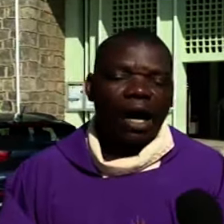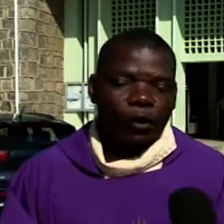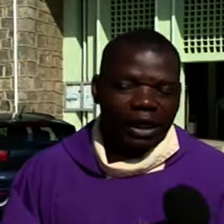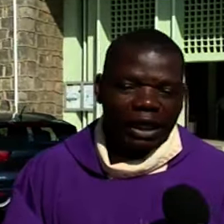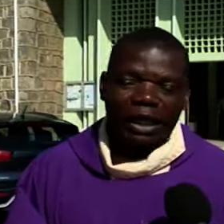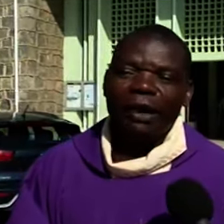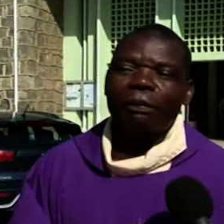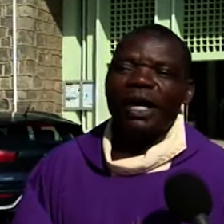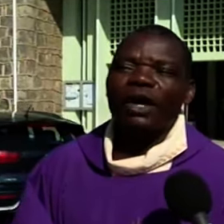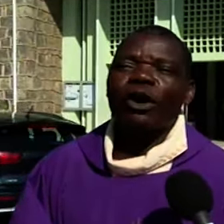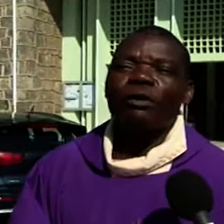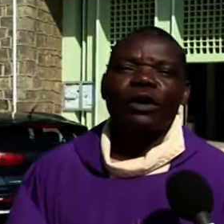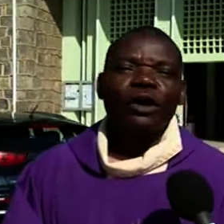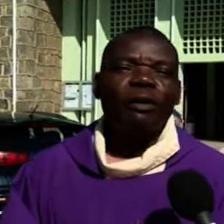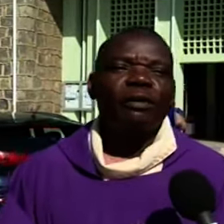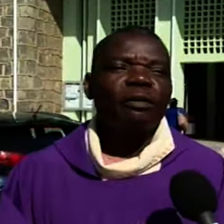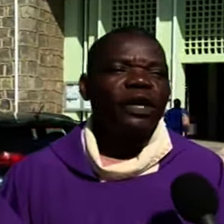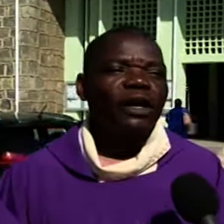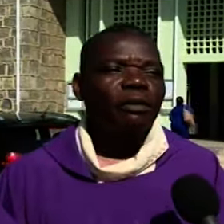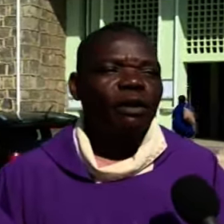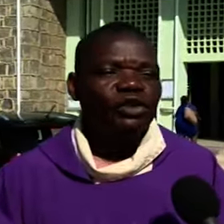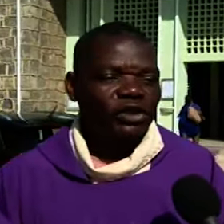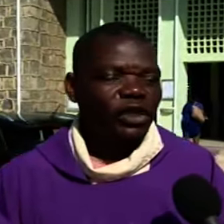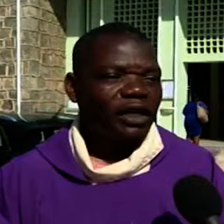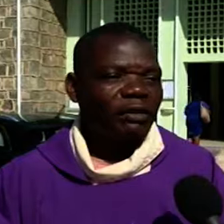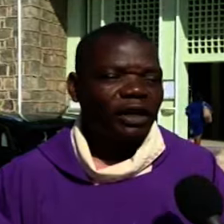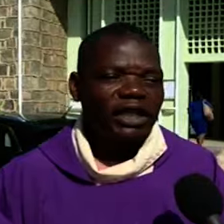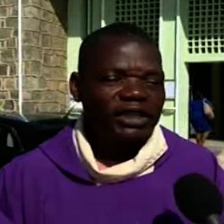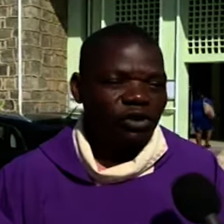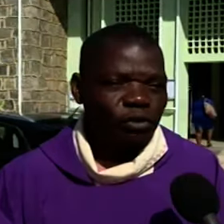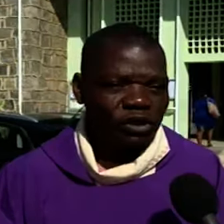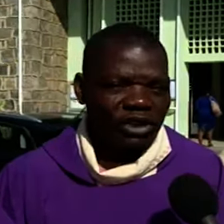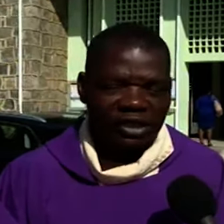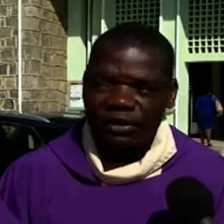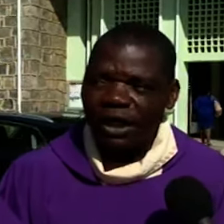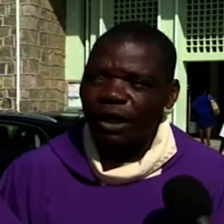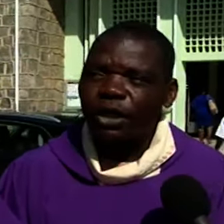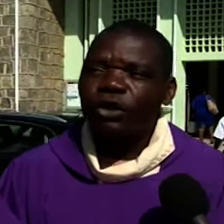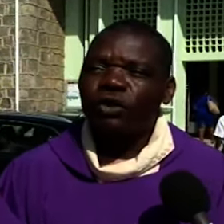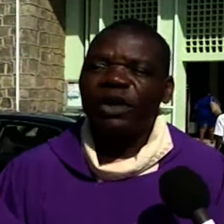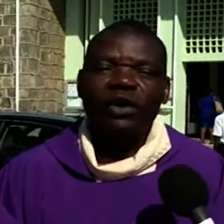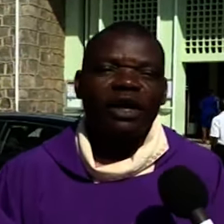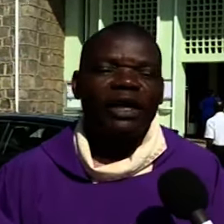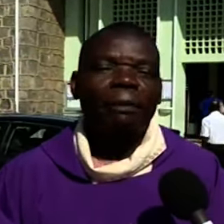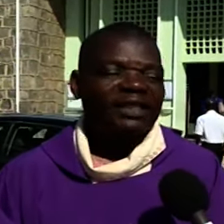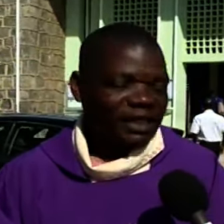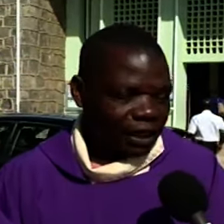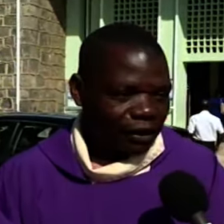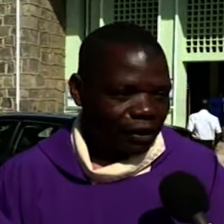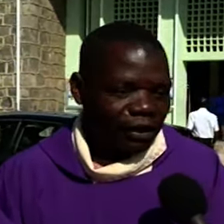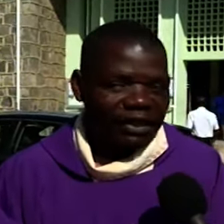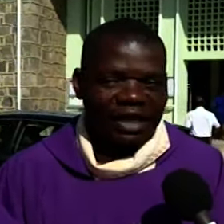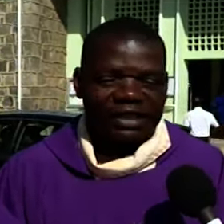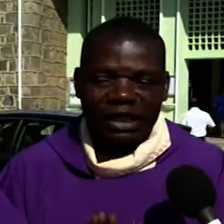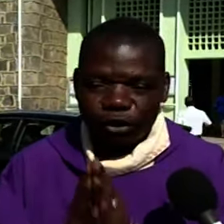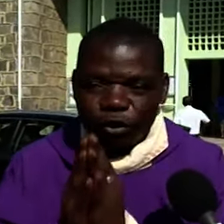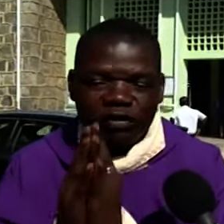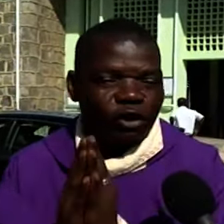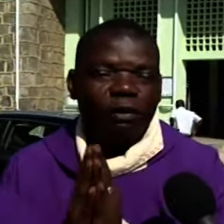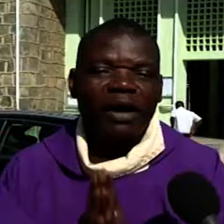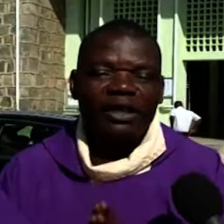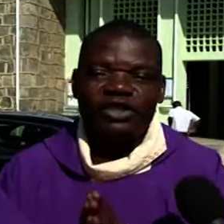Ah oui, la paix comme monseigneur il dit nous monseigneur de Nevier nous peut donner namaste. C'est-à-dire